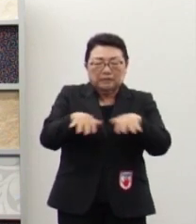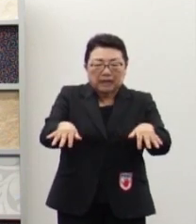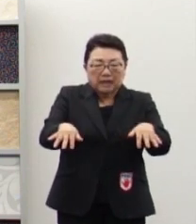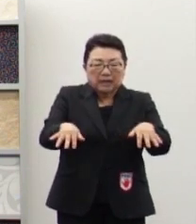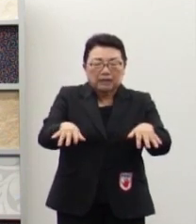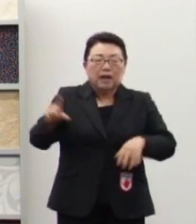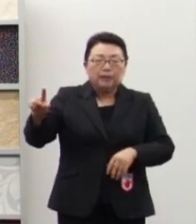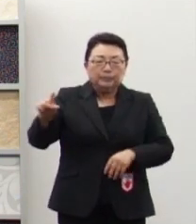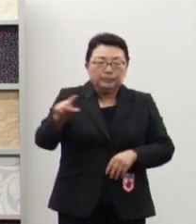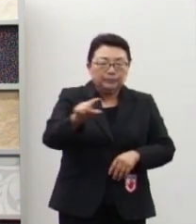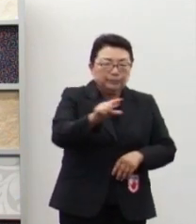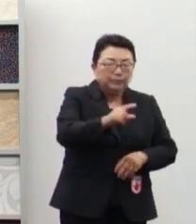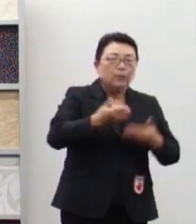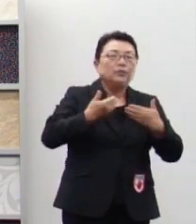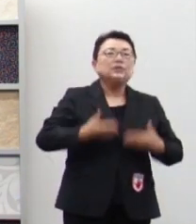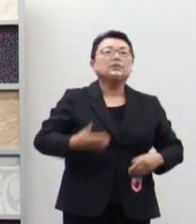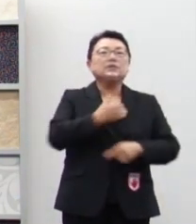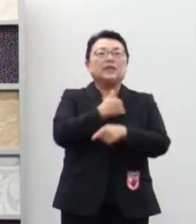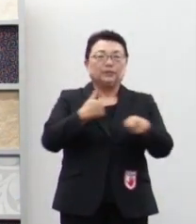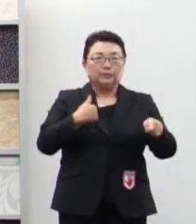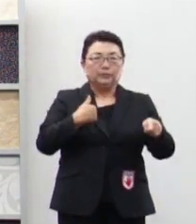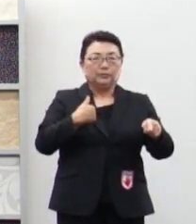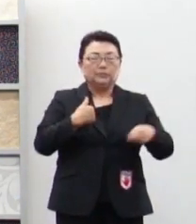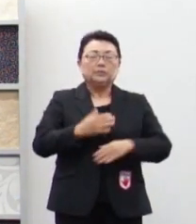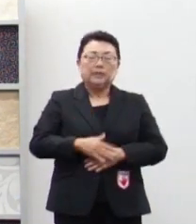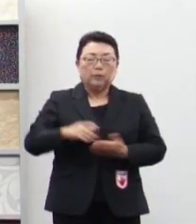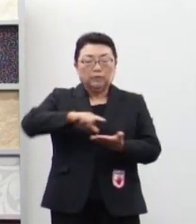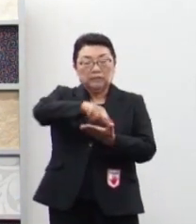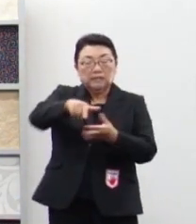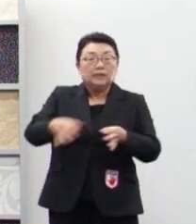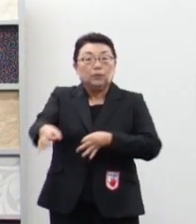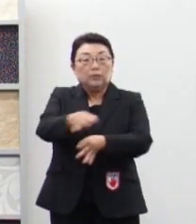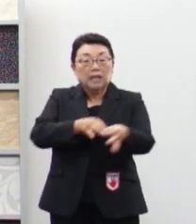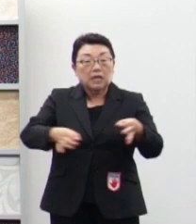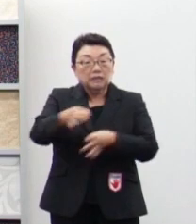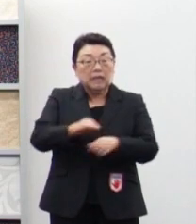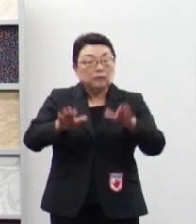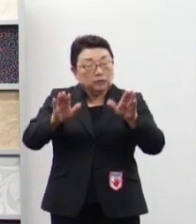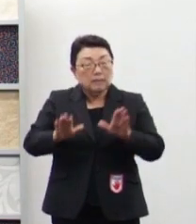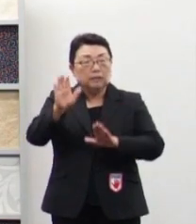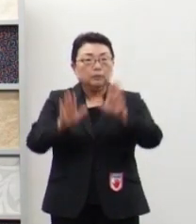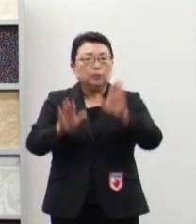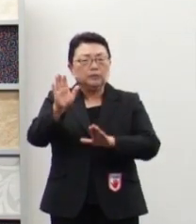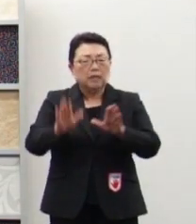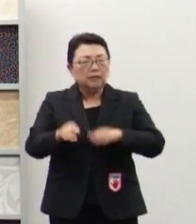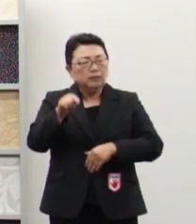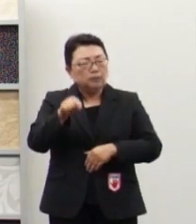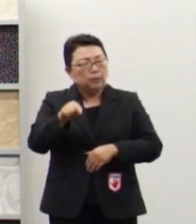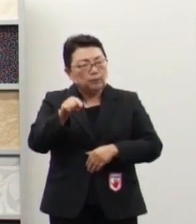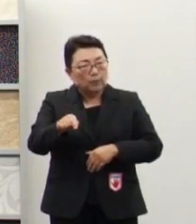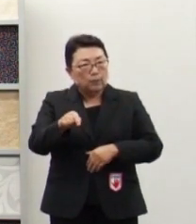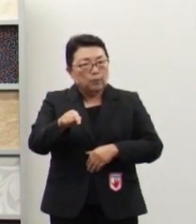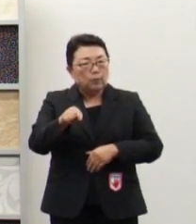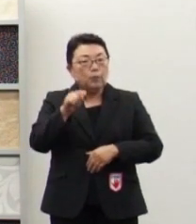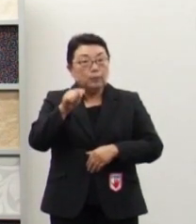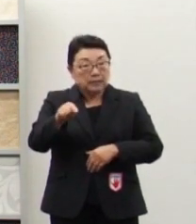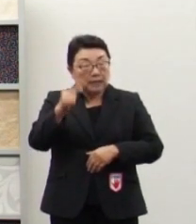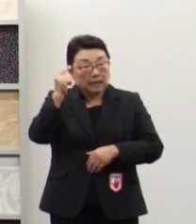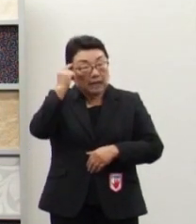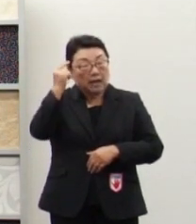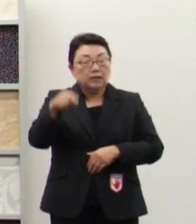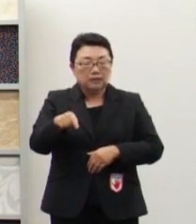ち着いているということもあったんですけども、もう一方としてその地域経済の今現状とかそういった点を踏まえても、こういう今の